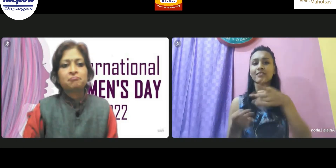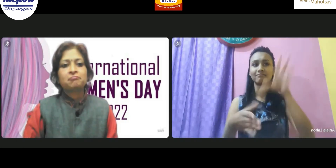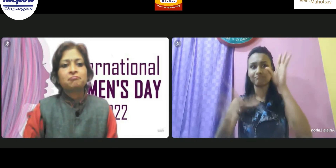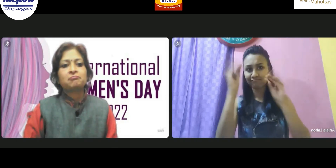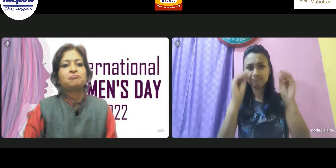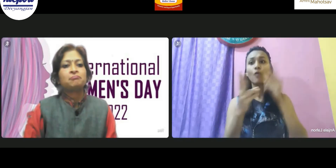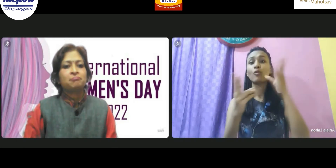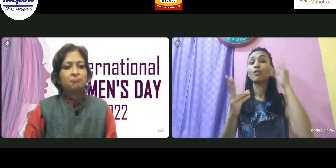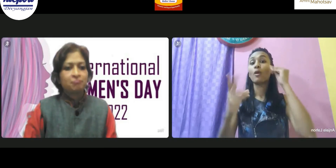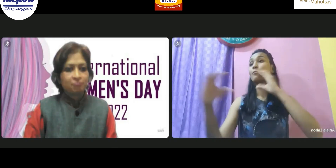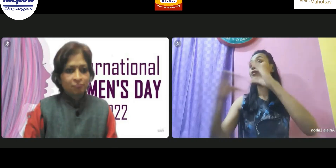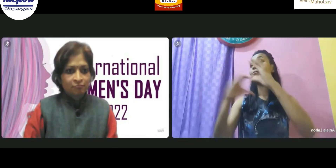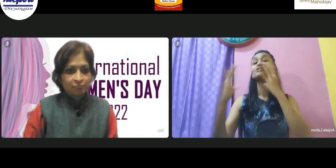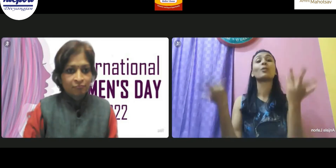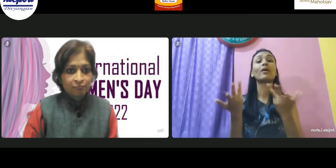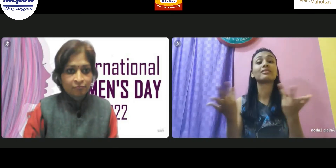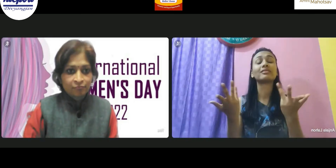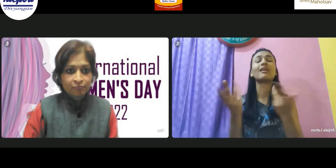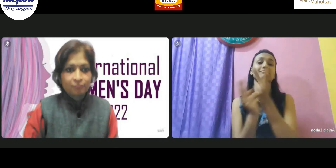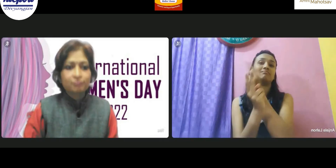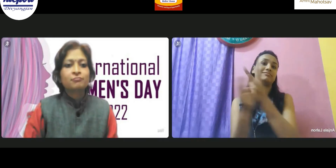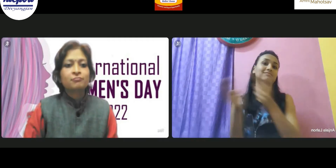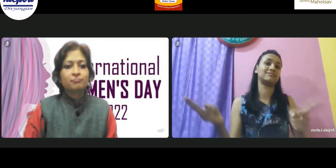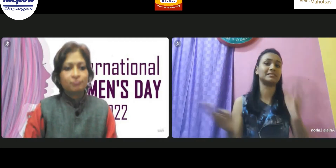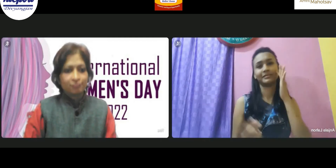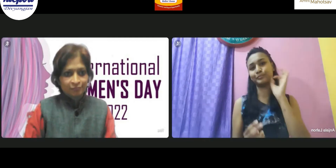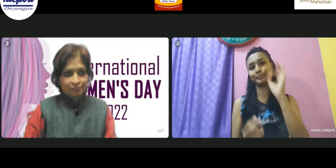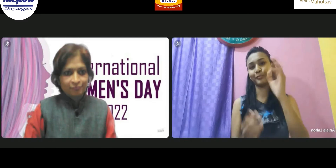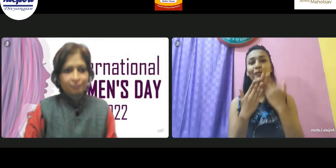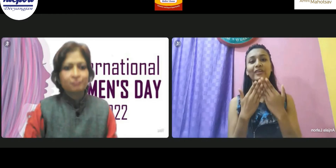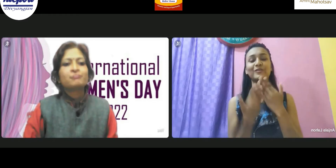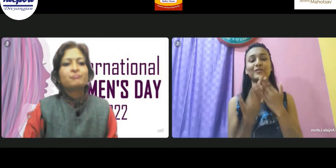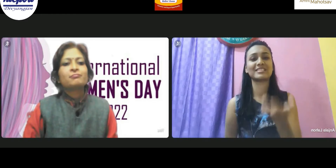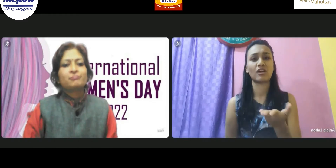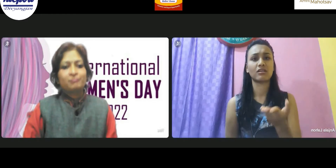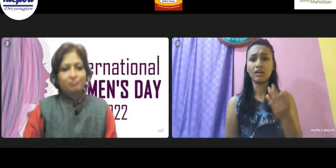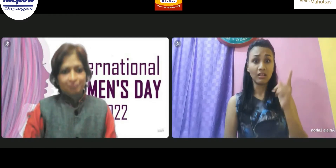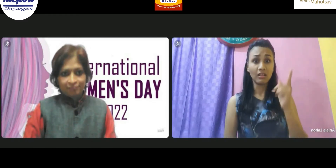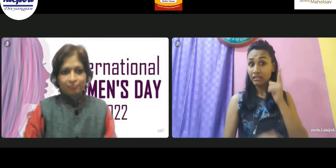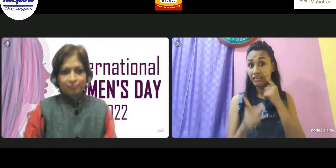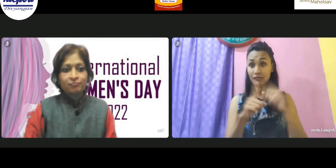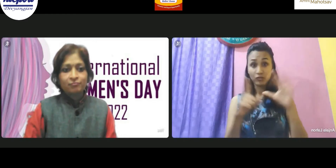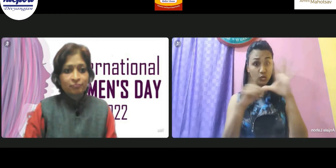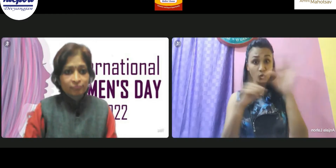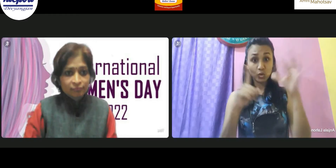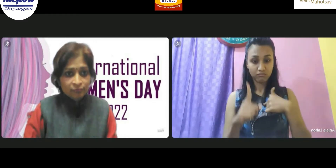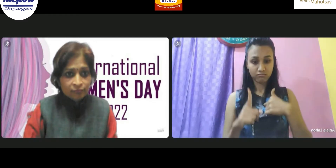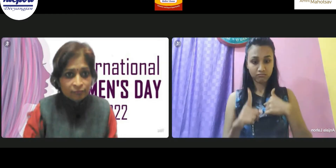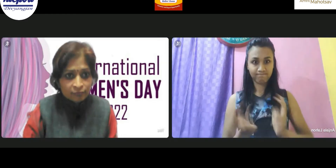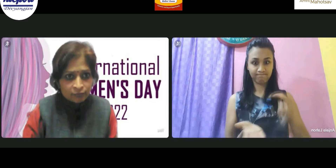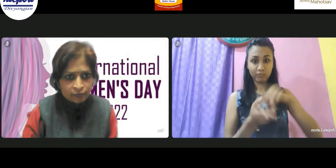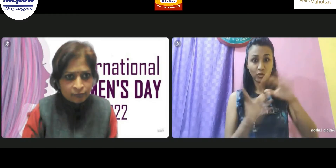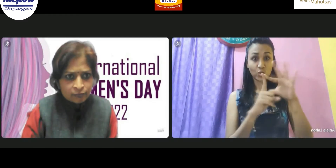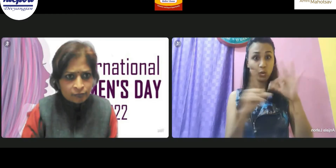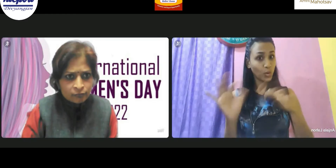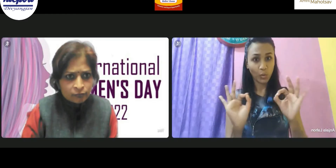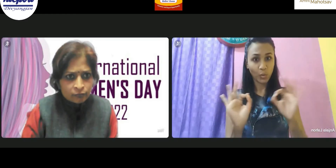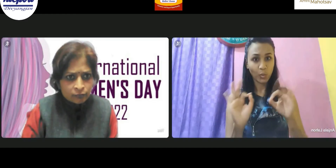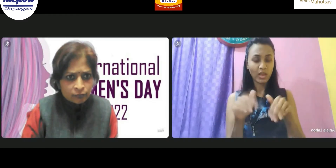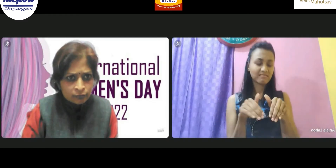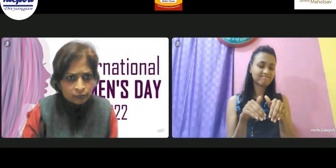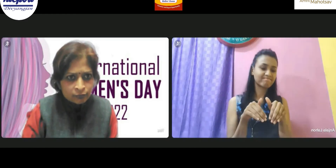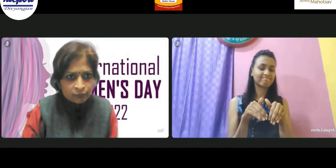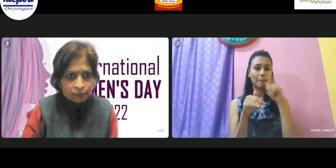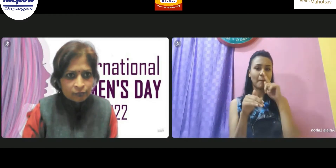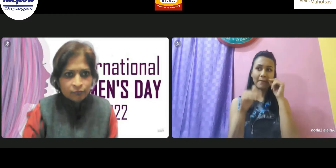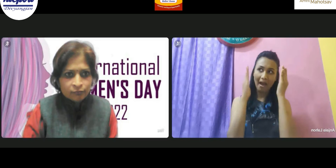तकनीकी सहायता से हम इतना कुछ सीख सकते हैं। यह बहुत जरूरी है। हम ये सोचे कि बधिर ये नहीं